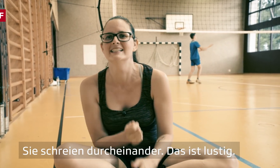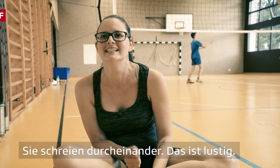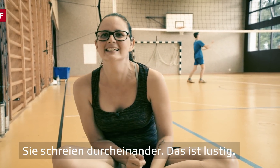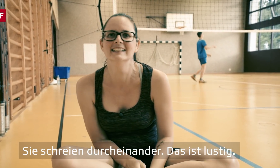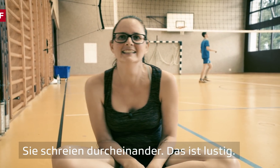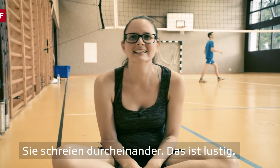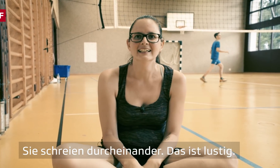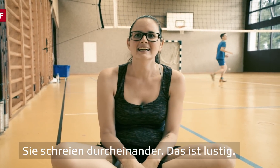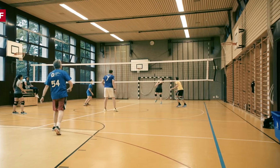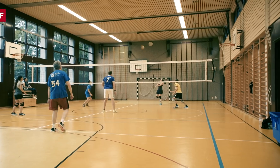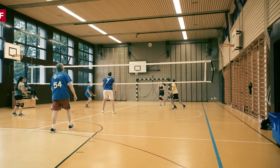lustig.